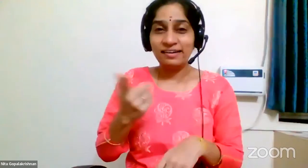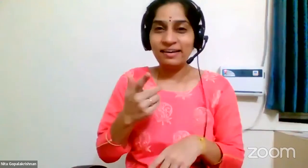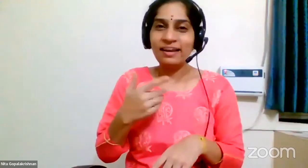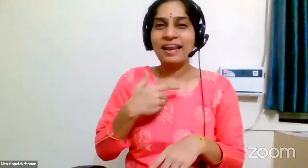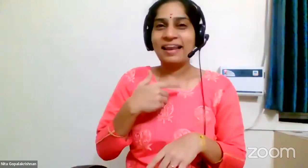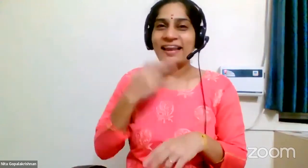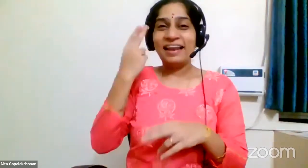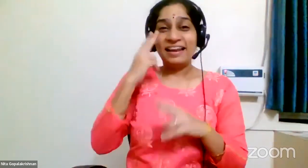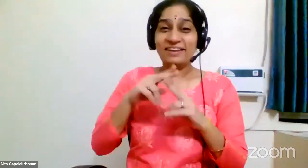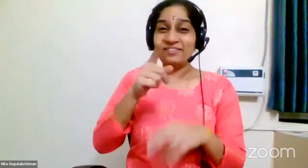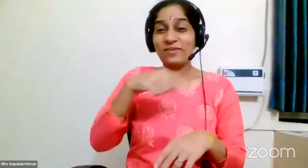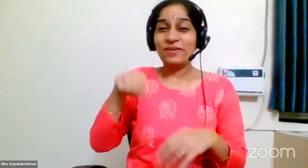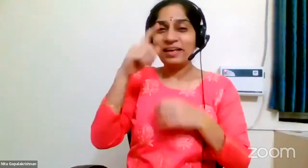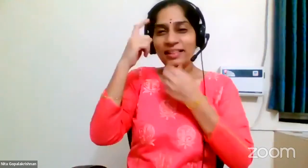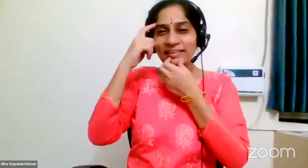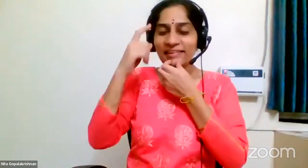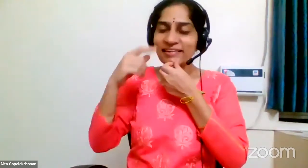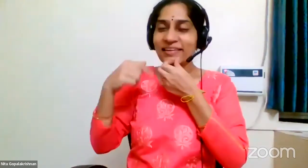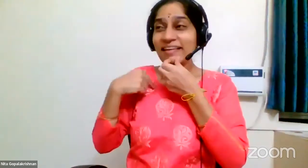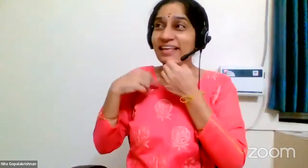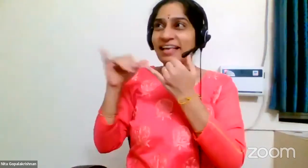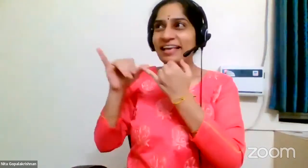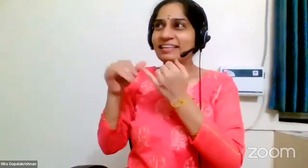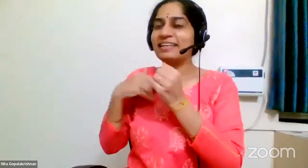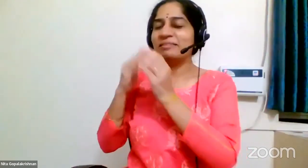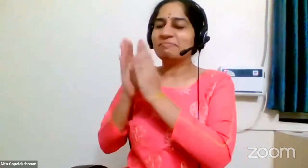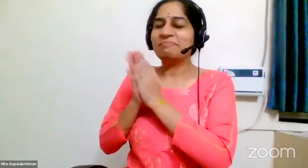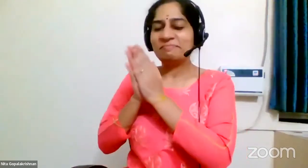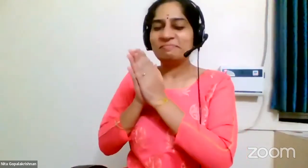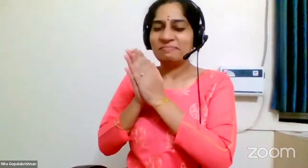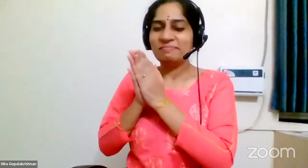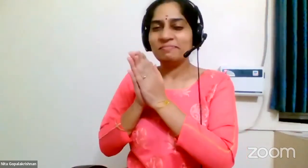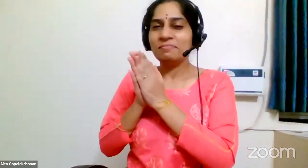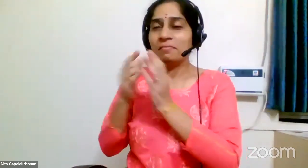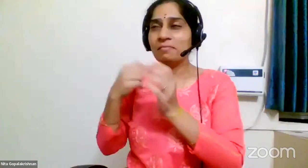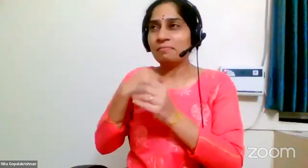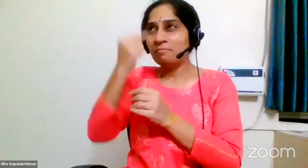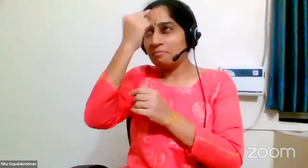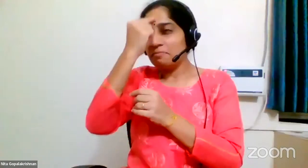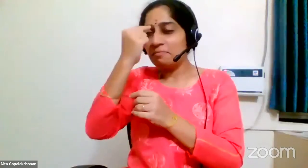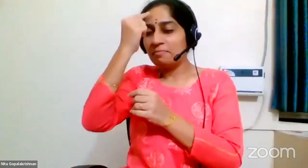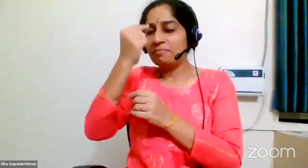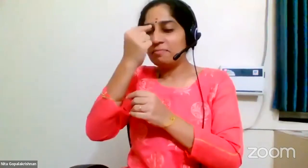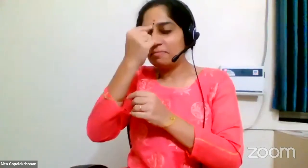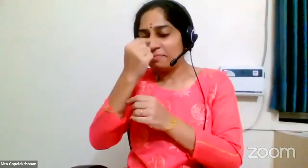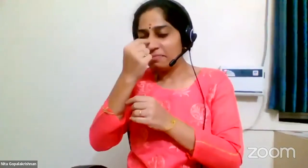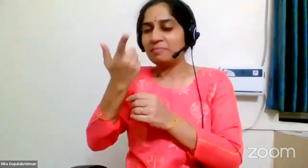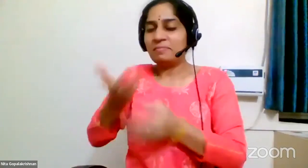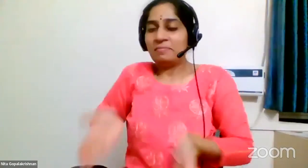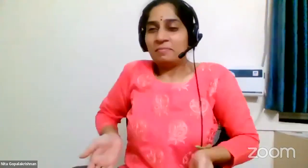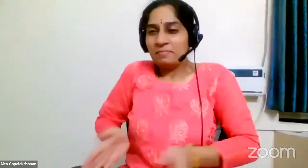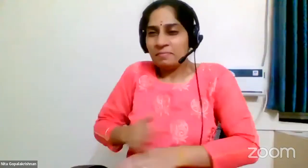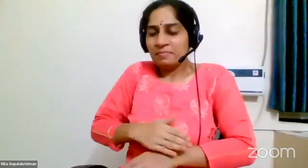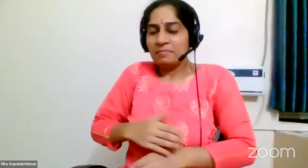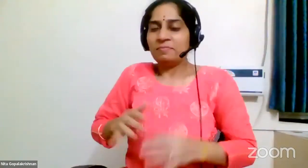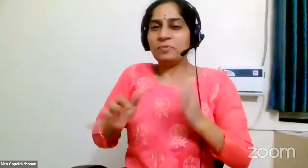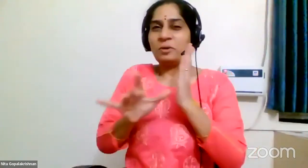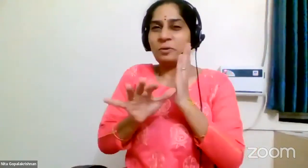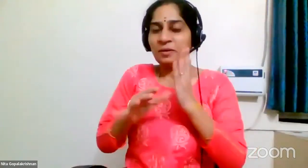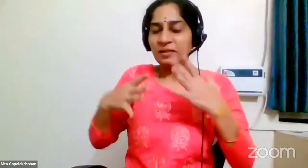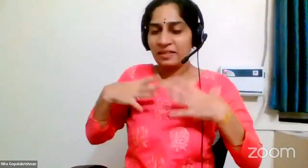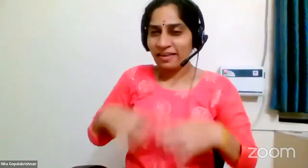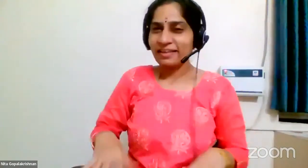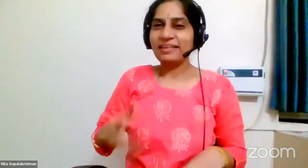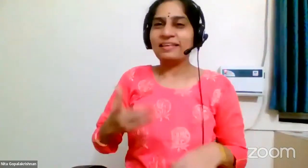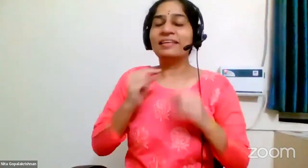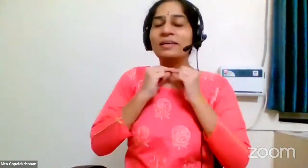लूं, है ना, मैं ऐसा झूठा तिलक लगा के, कंठी माला धारण करके, धोती कुर्ता पहन के, और मैं